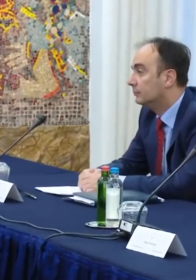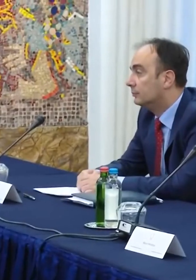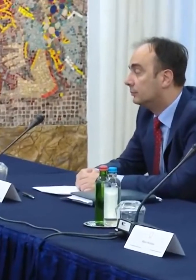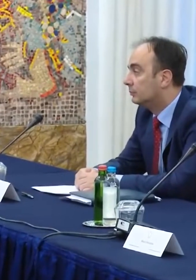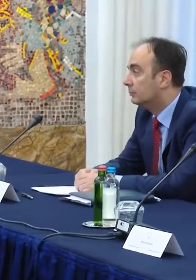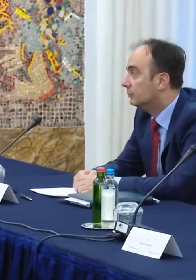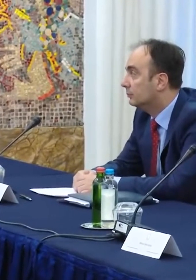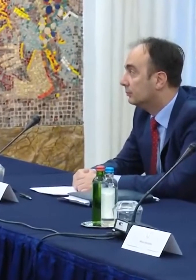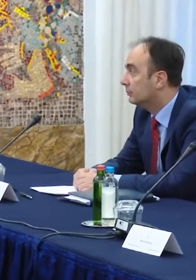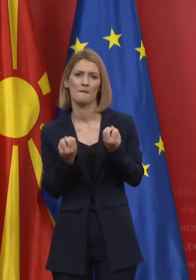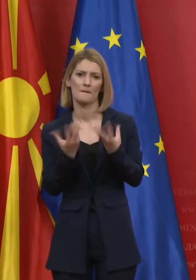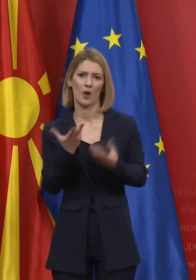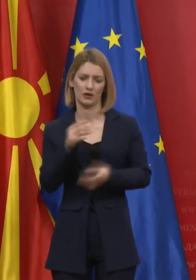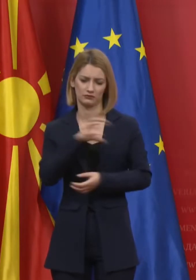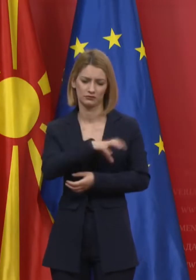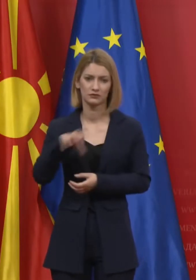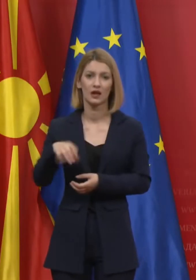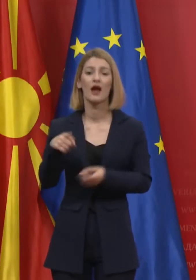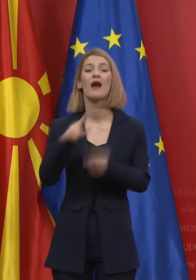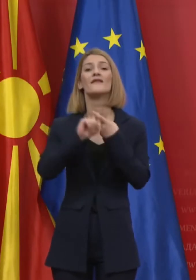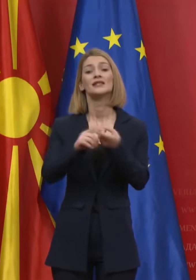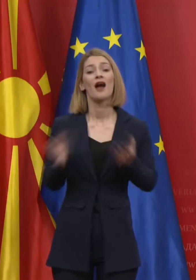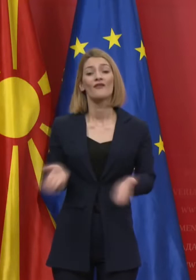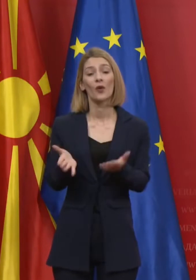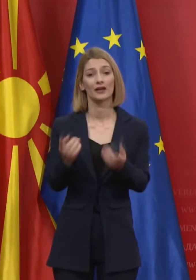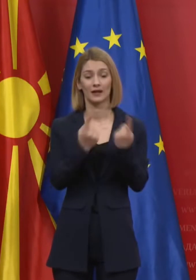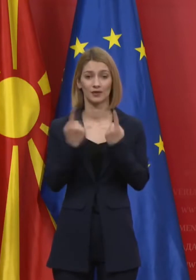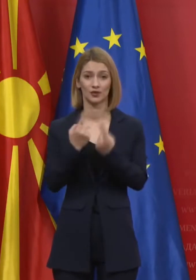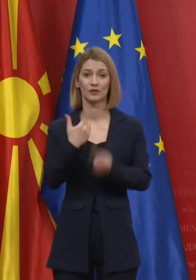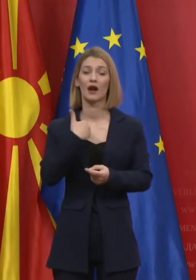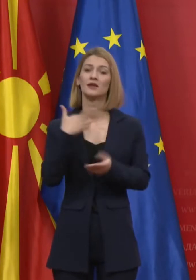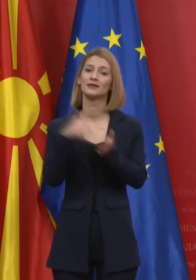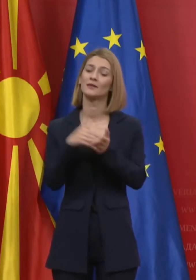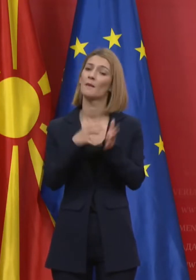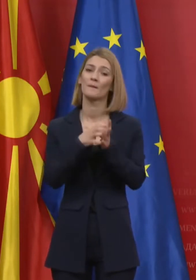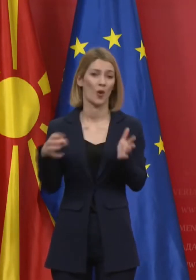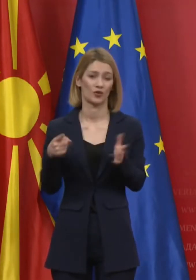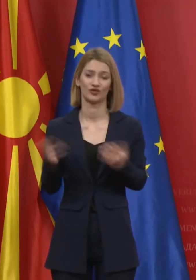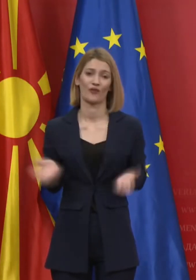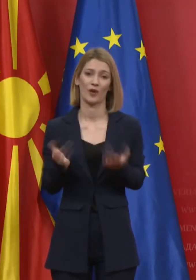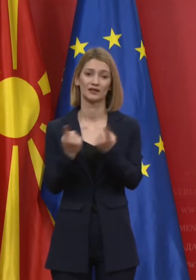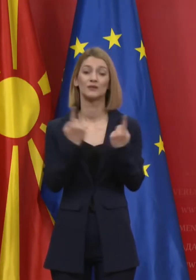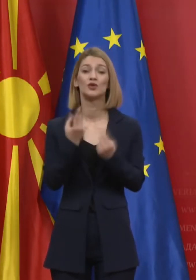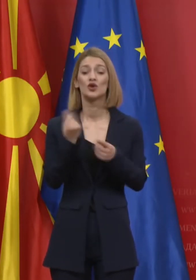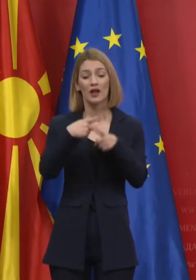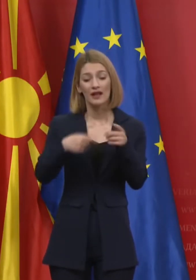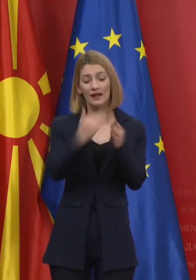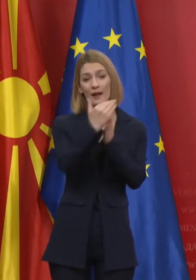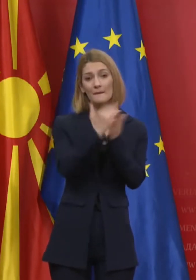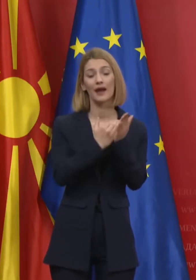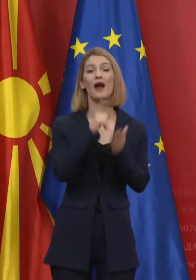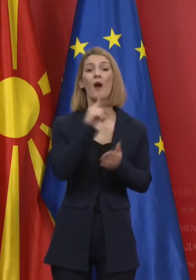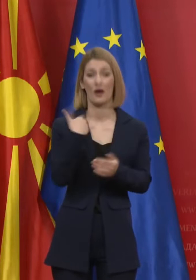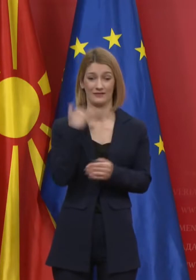të disa masave. Nesër duhet të mbahet takimi i Këshillit të Sigurisë. Ne do të kërkojmë vazhdim të gjendjes së